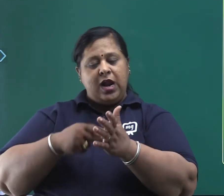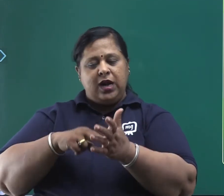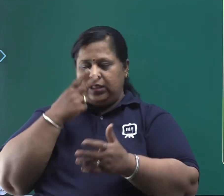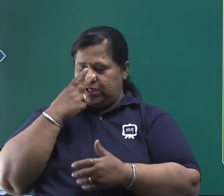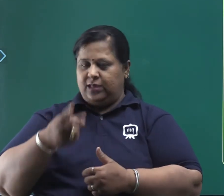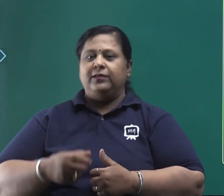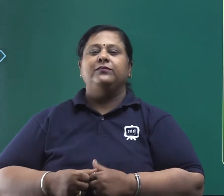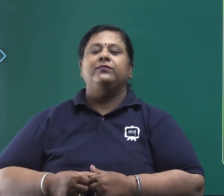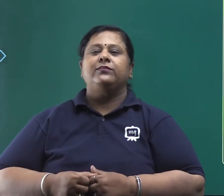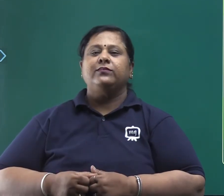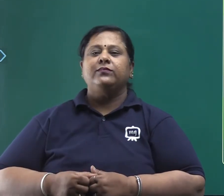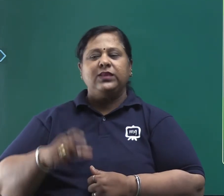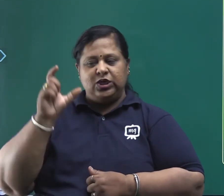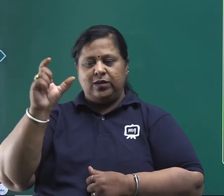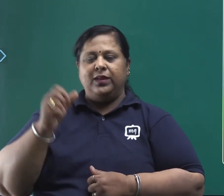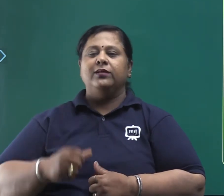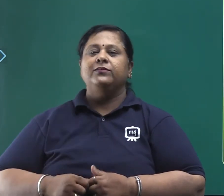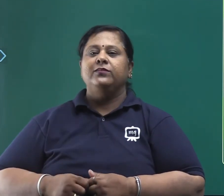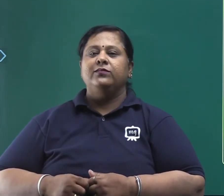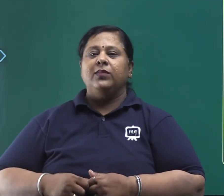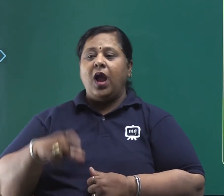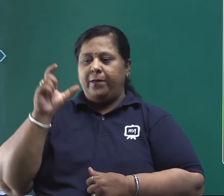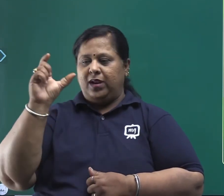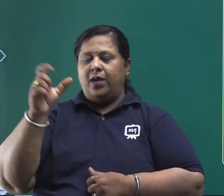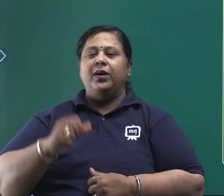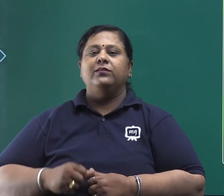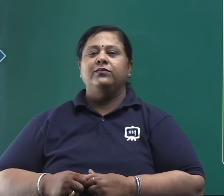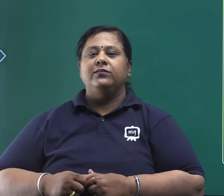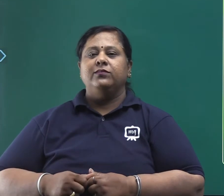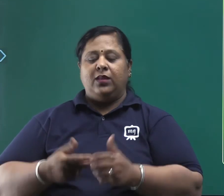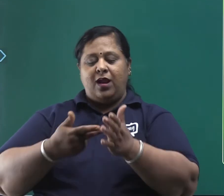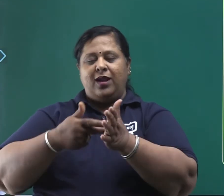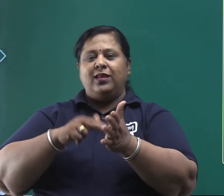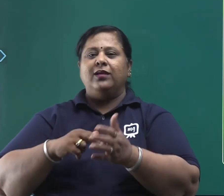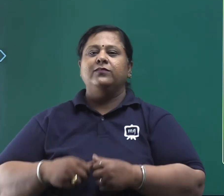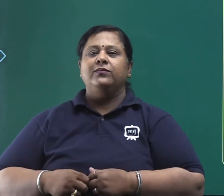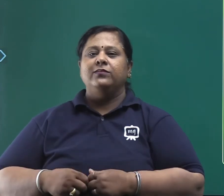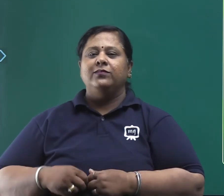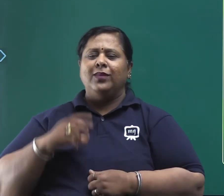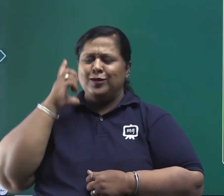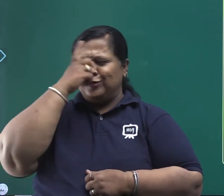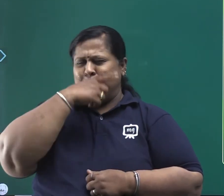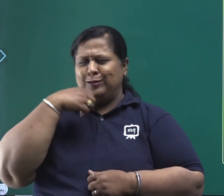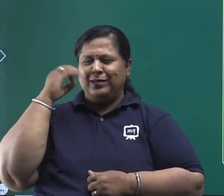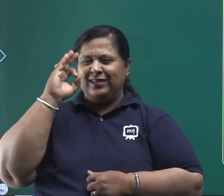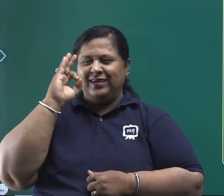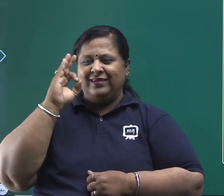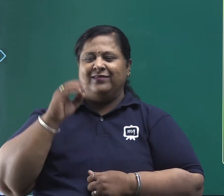अर्थ देखेंगे। शब्द है अभिरामा, अर्थ होगा सुंदर।